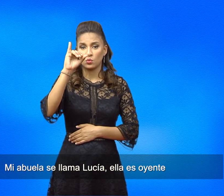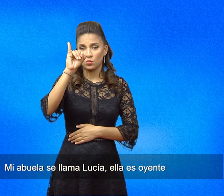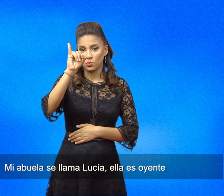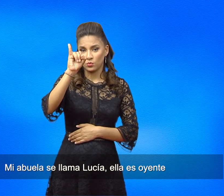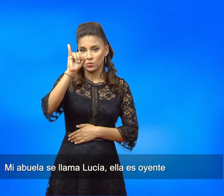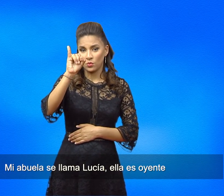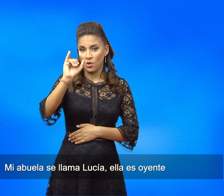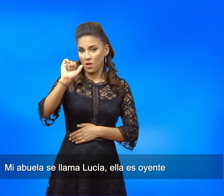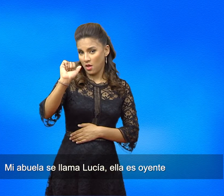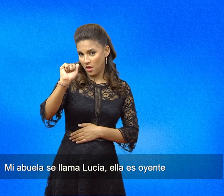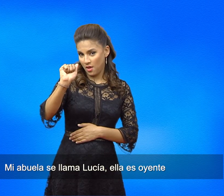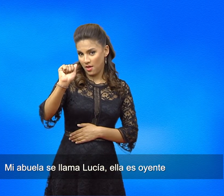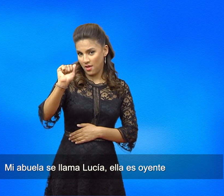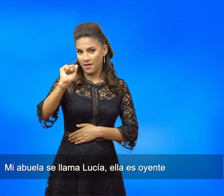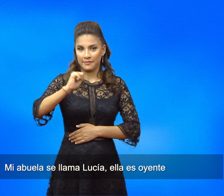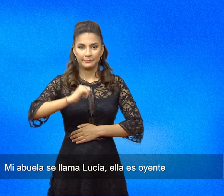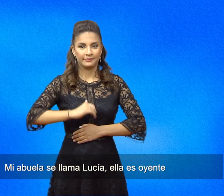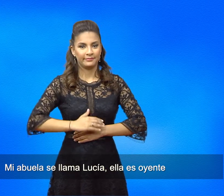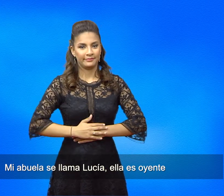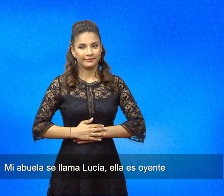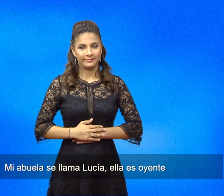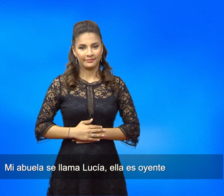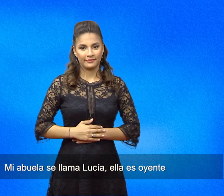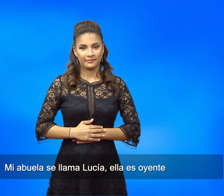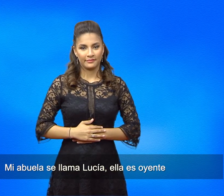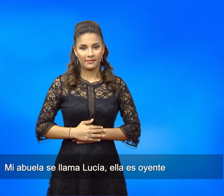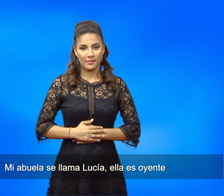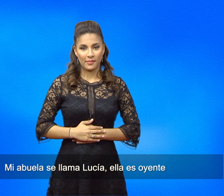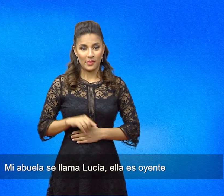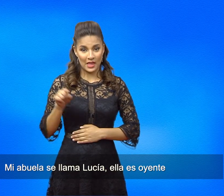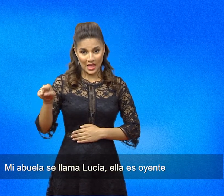se llama lucia ella